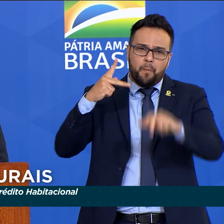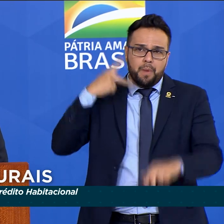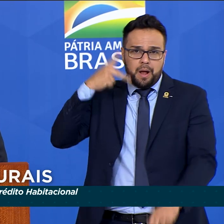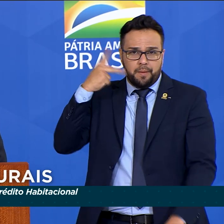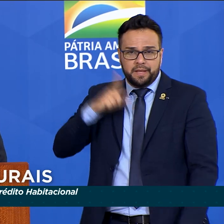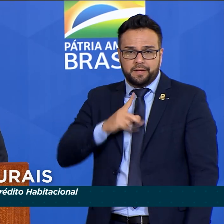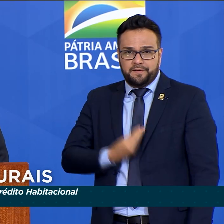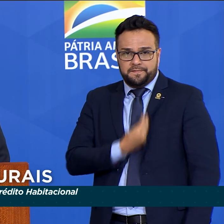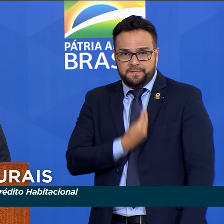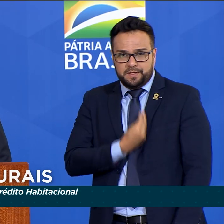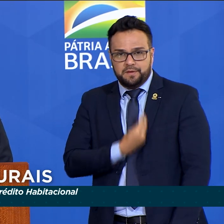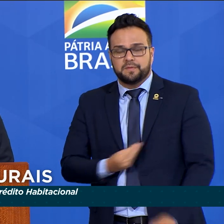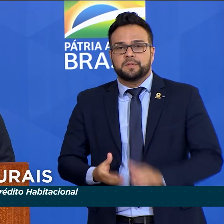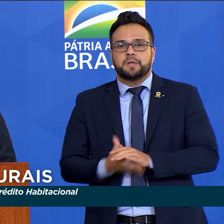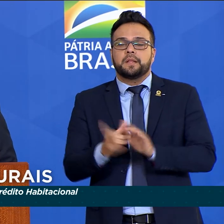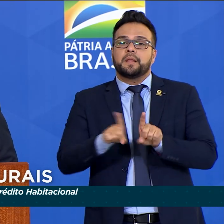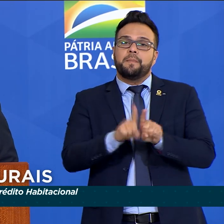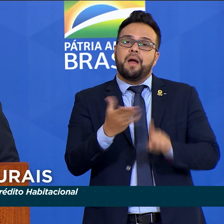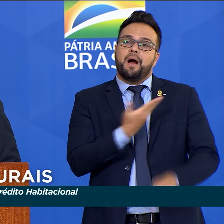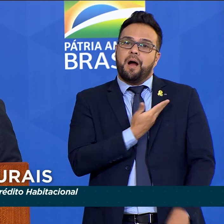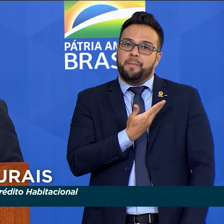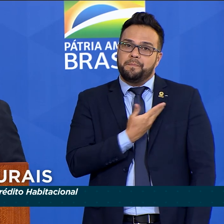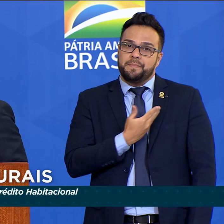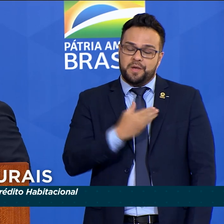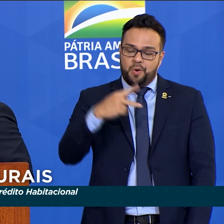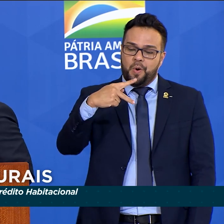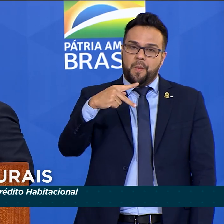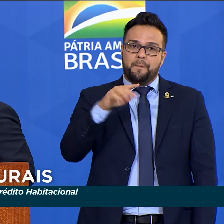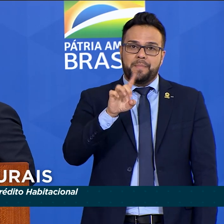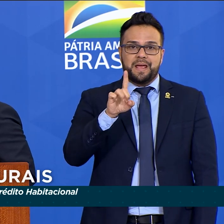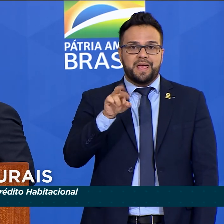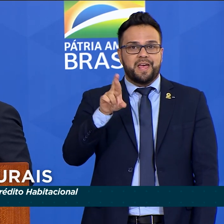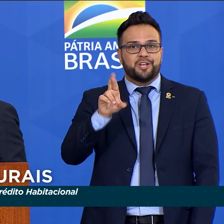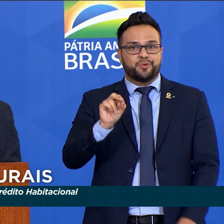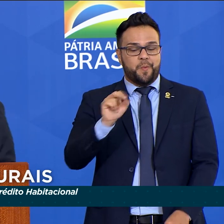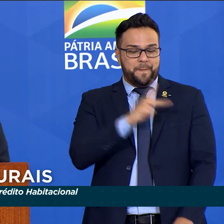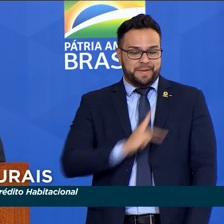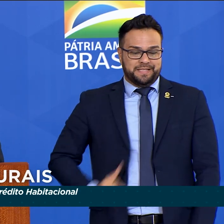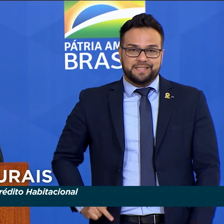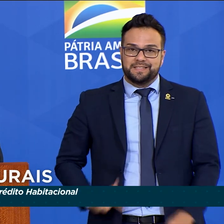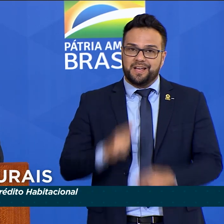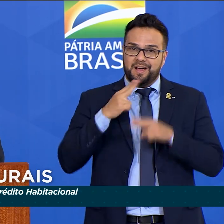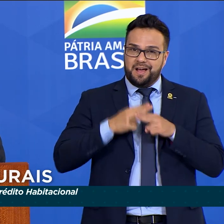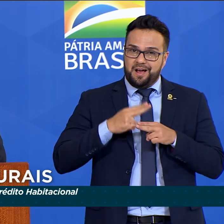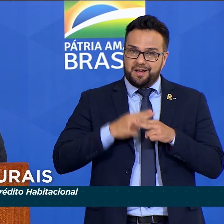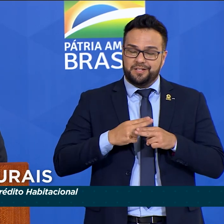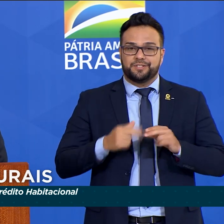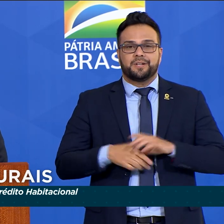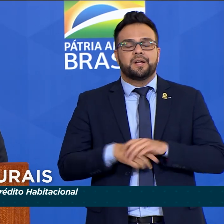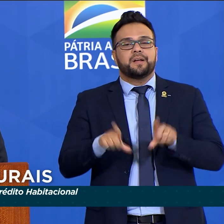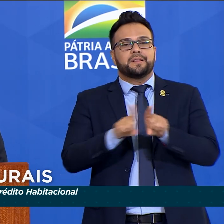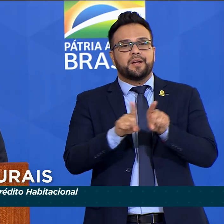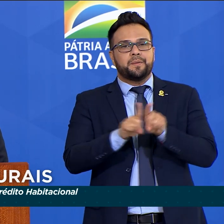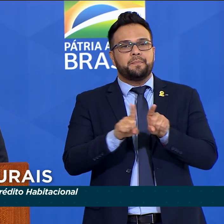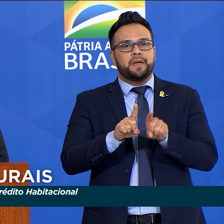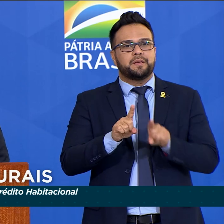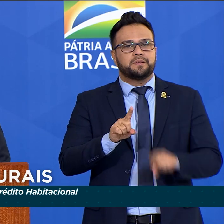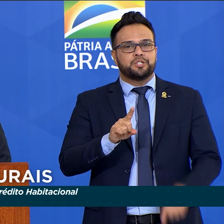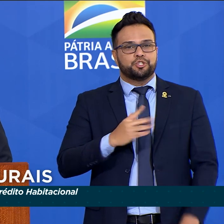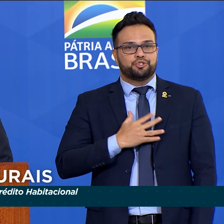presentes, ao amigo Pedro Guimarães, da presidente da Caixa, ao Geraldo